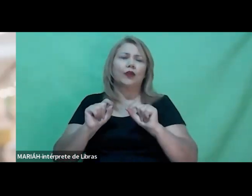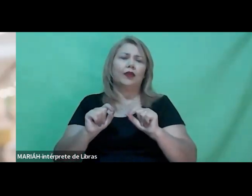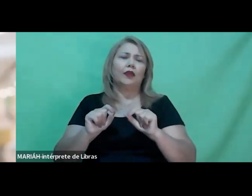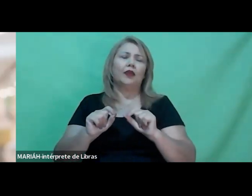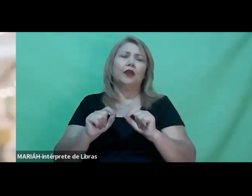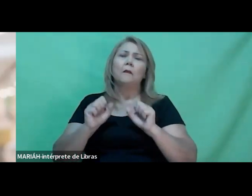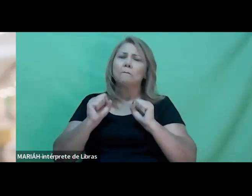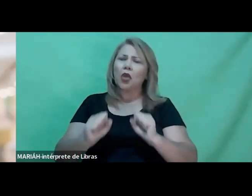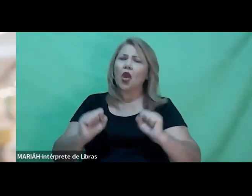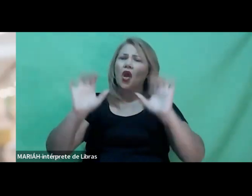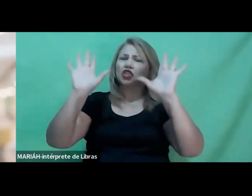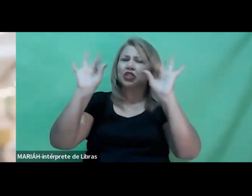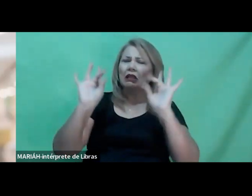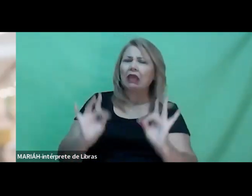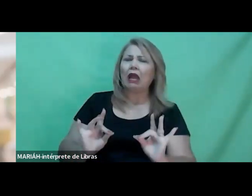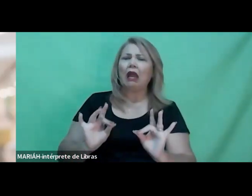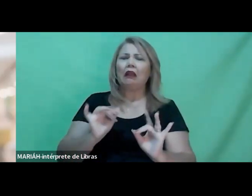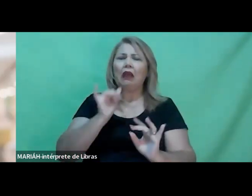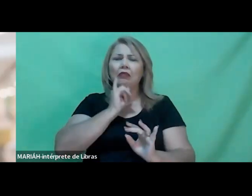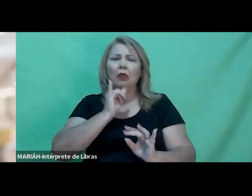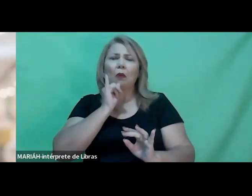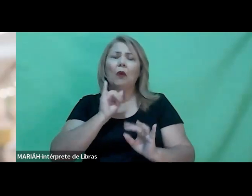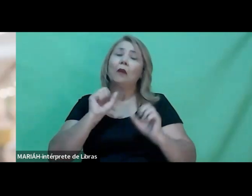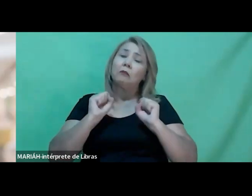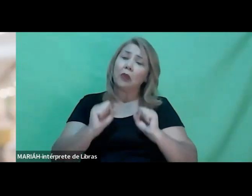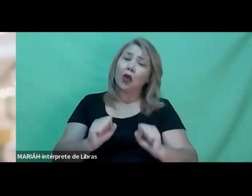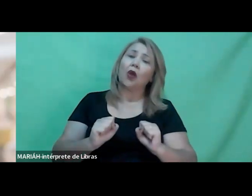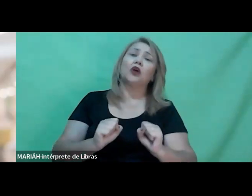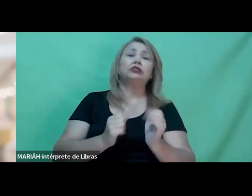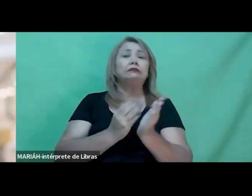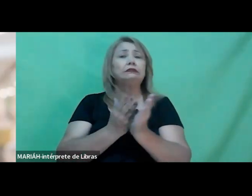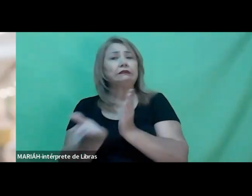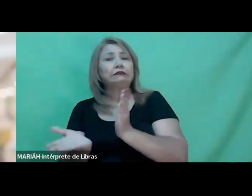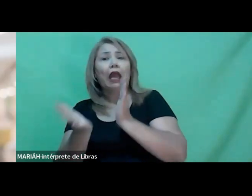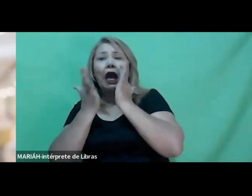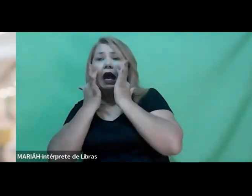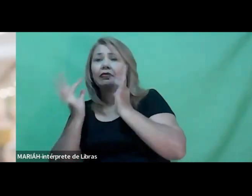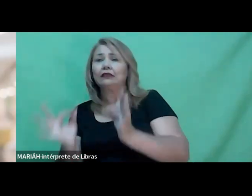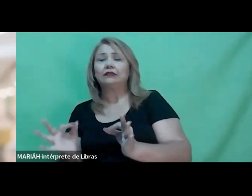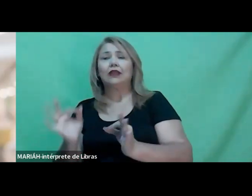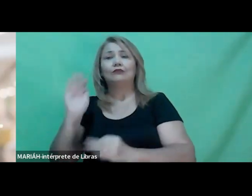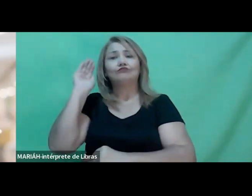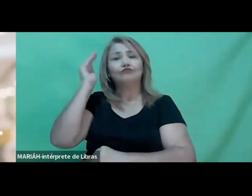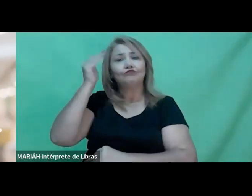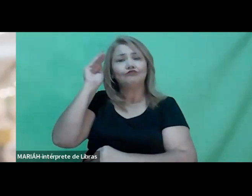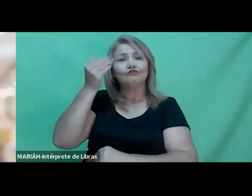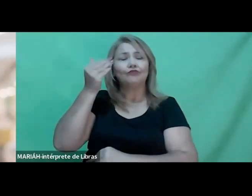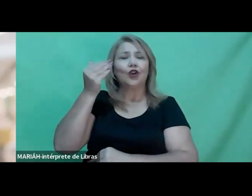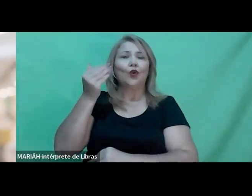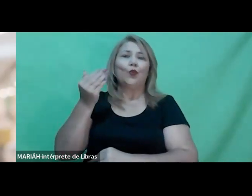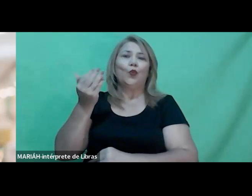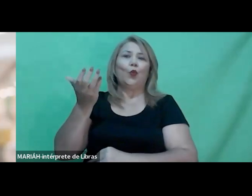detalles innecesarios que pueda hacer que se desvíe la atención de la persona hacia donde yo no quiero